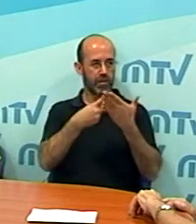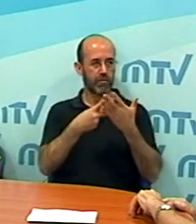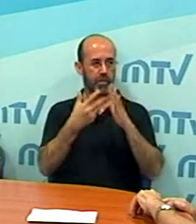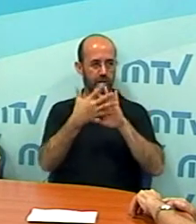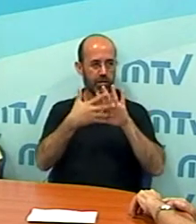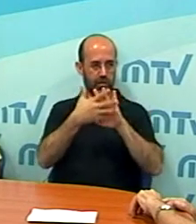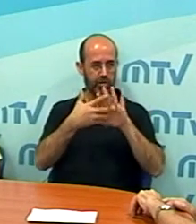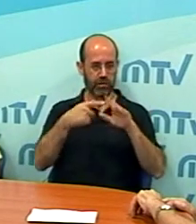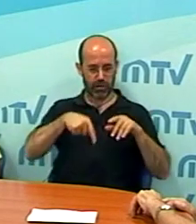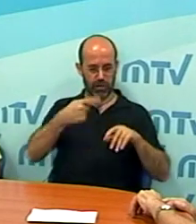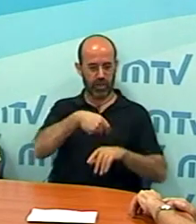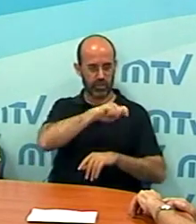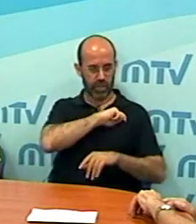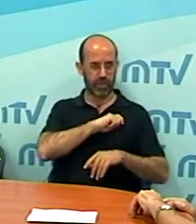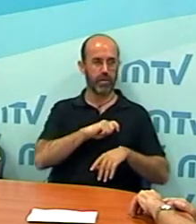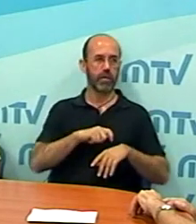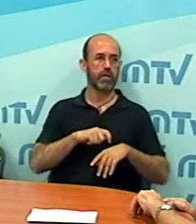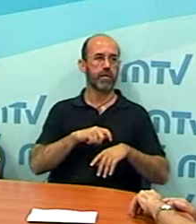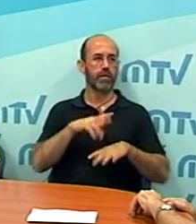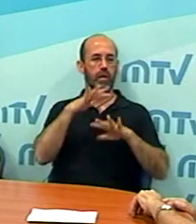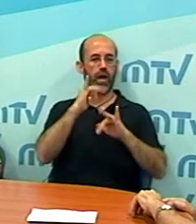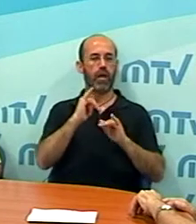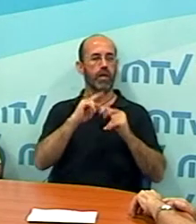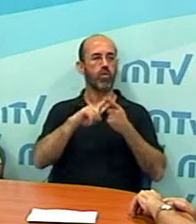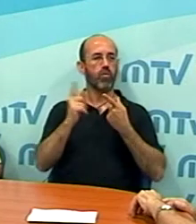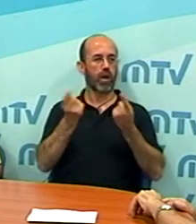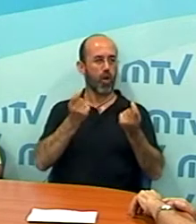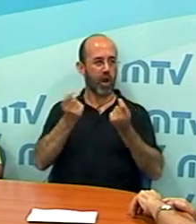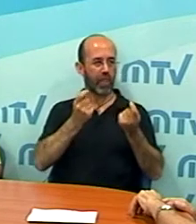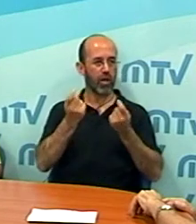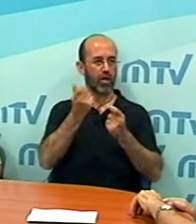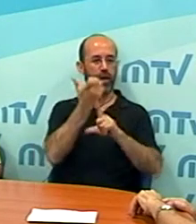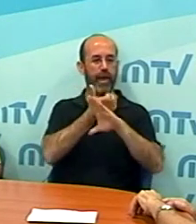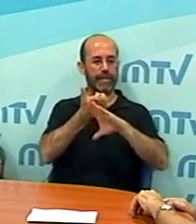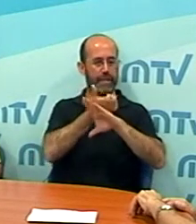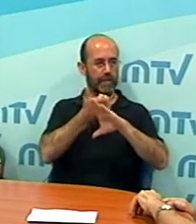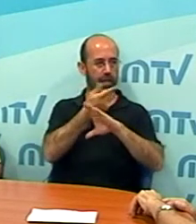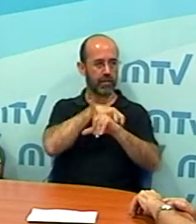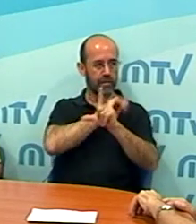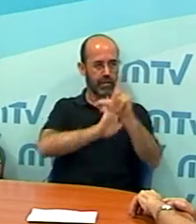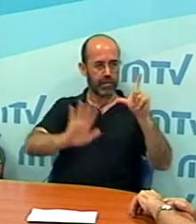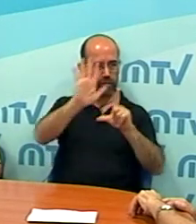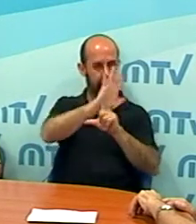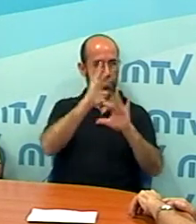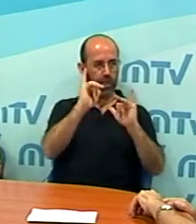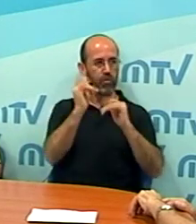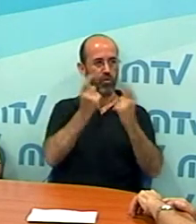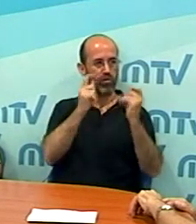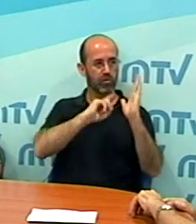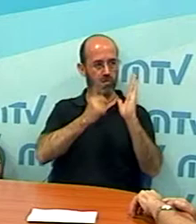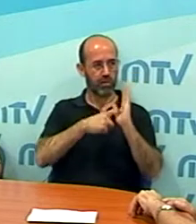intérpretes aquí en España, ¿hay una regulación estatal, por ejemplo, acerca de esto?